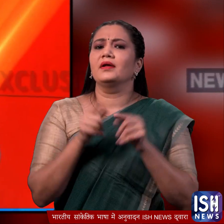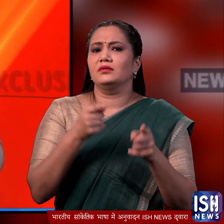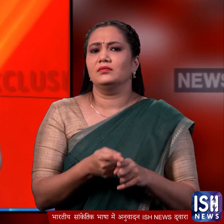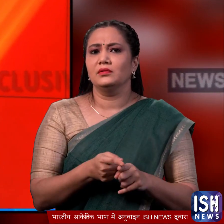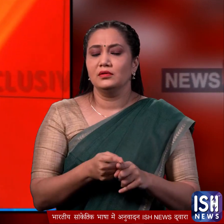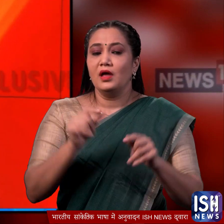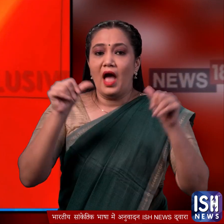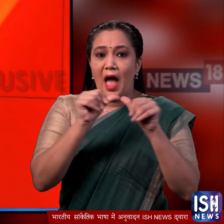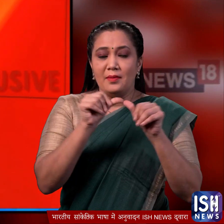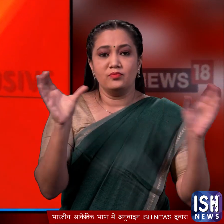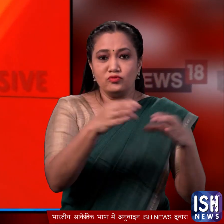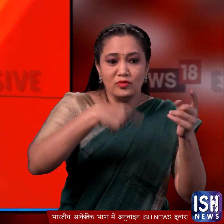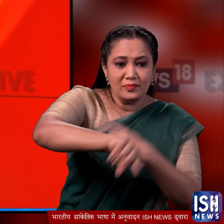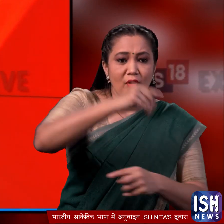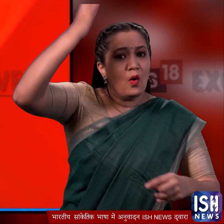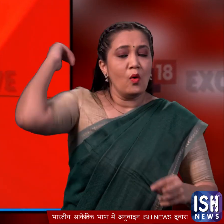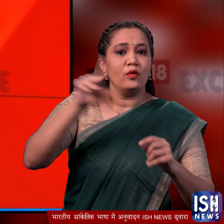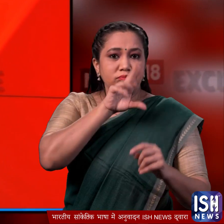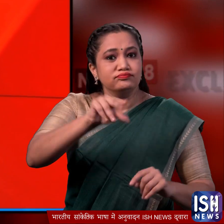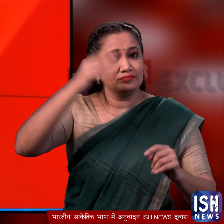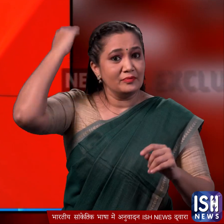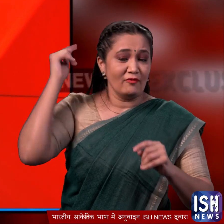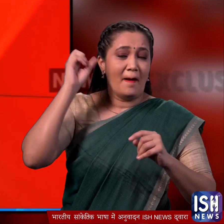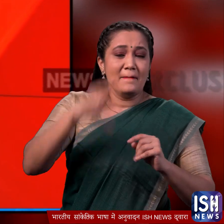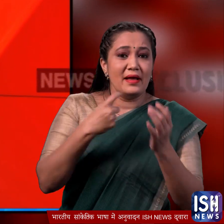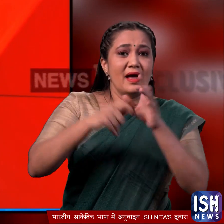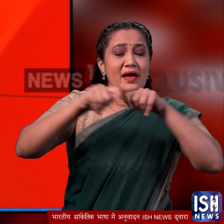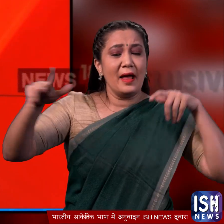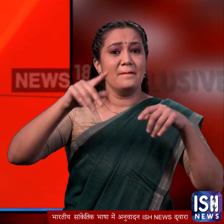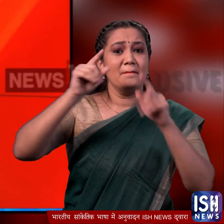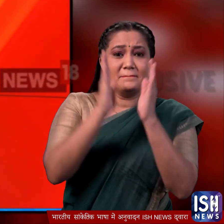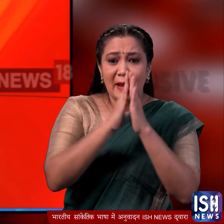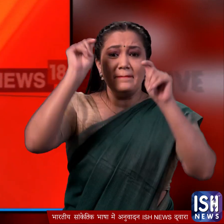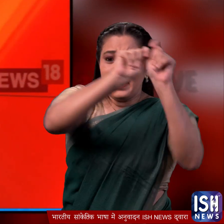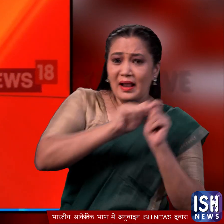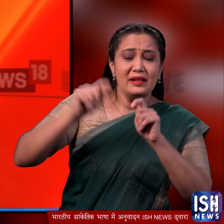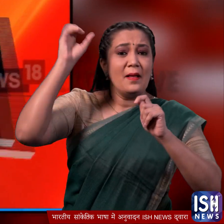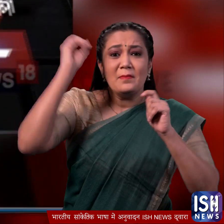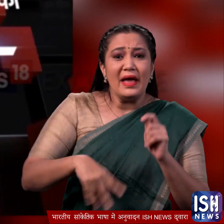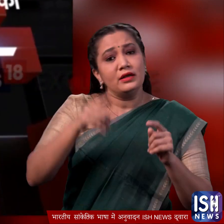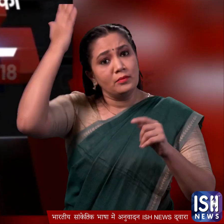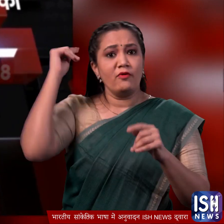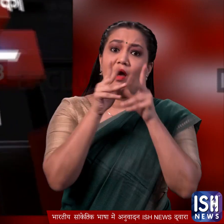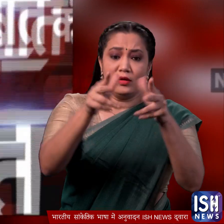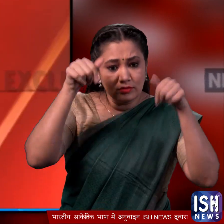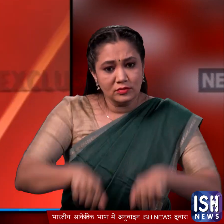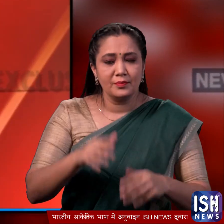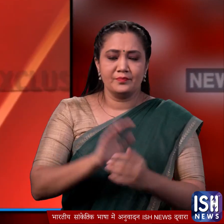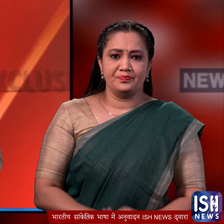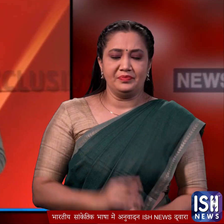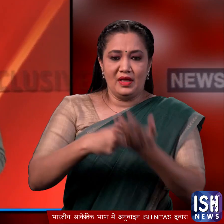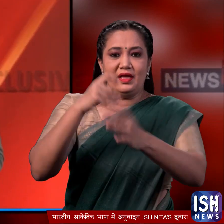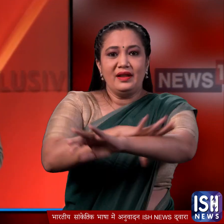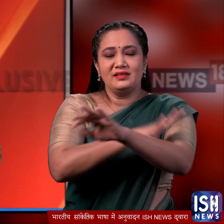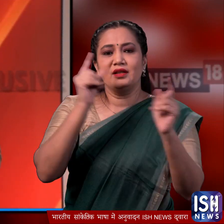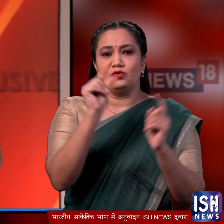बताया और आम आदमी पार्टी के नेताओं के पुराने बयान याद दिलाकर उन्हें राम मंदिर विरोधी बताने की कोशिश में जुट गई। राजस्थान के उदयपुर